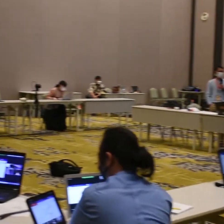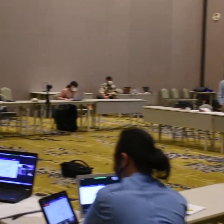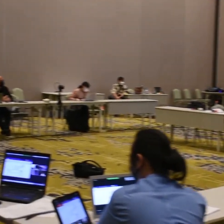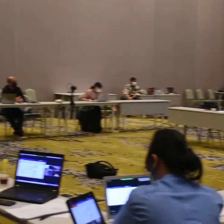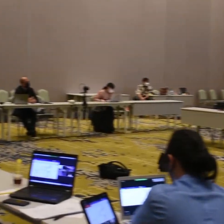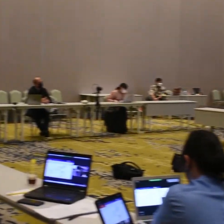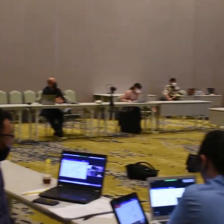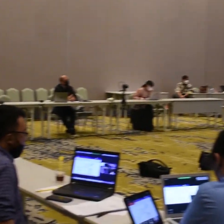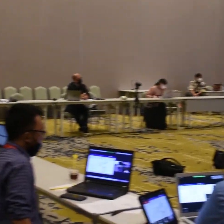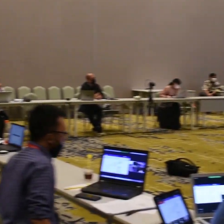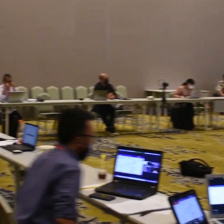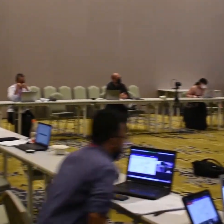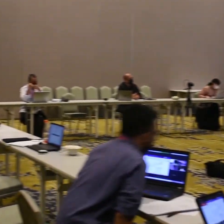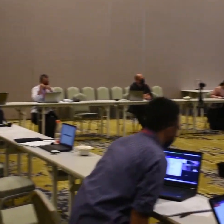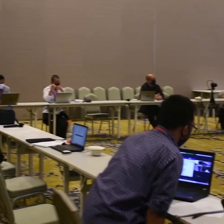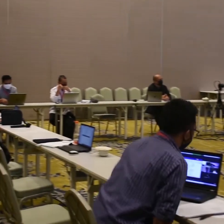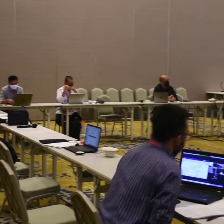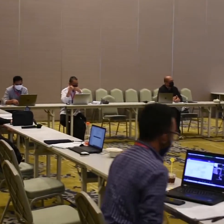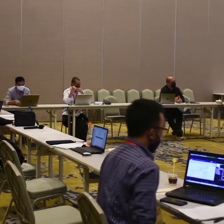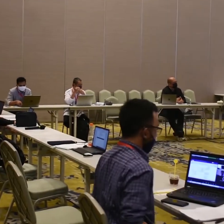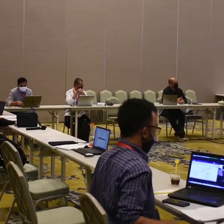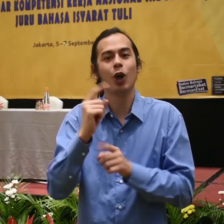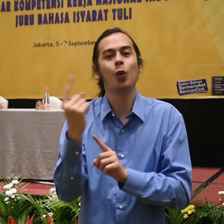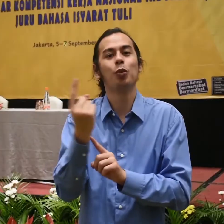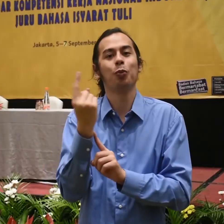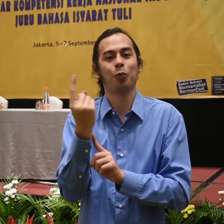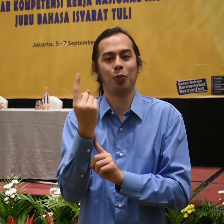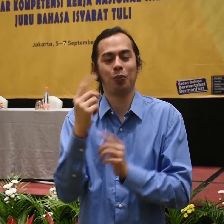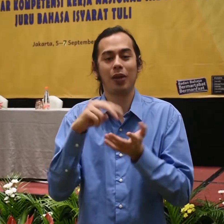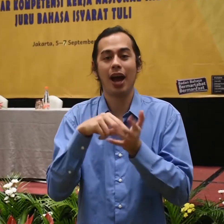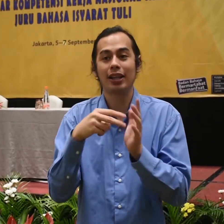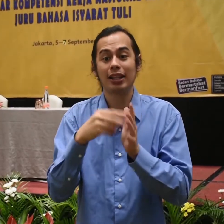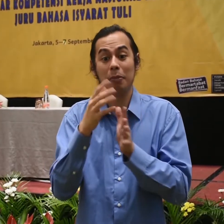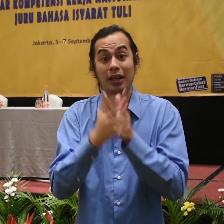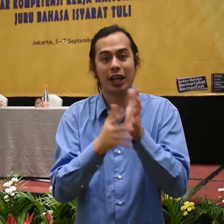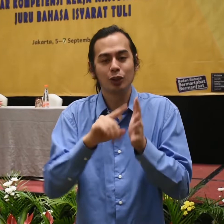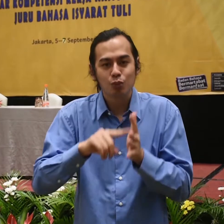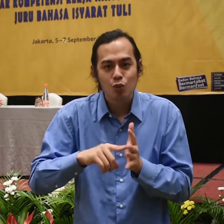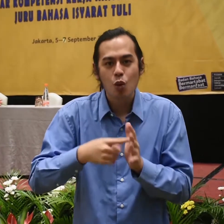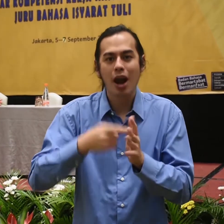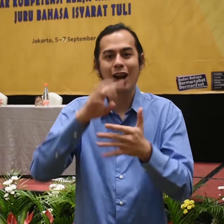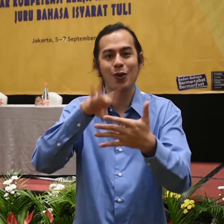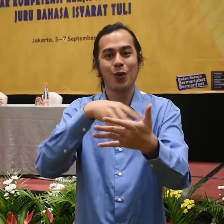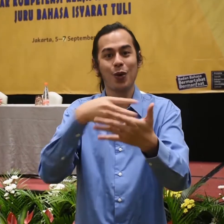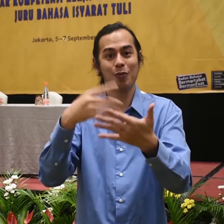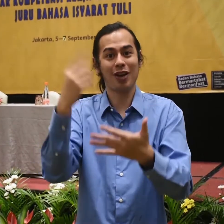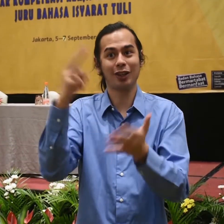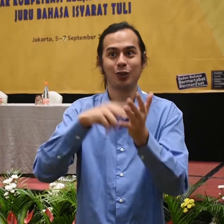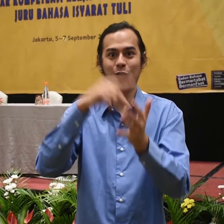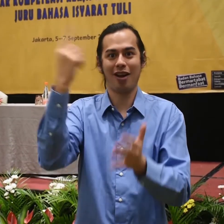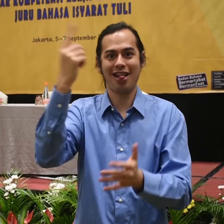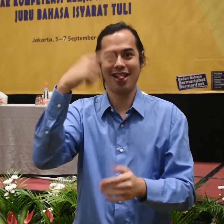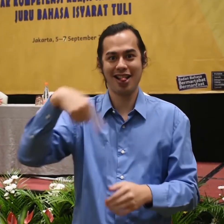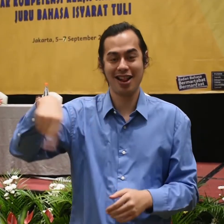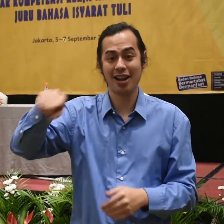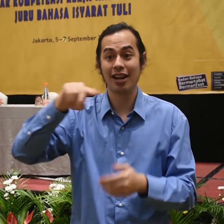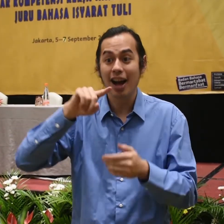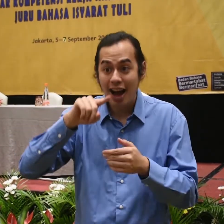ada sertifikasi atau sarjana terkait itu. Artinya ketika mungkin di sekolah